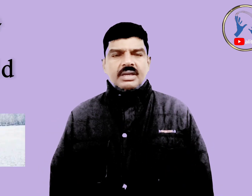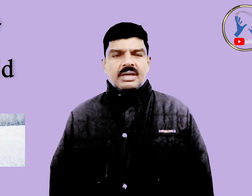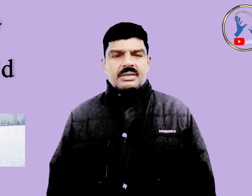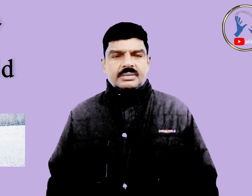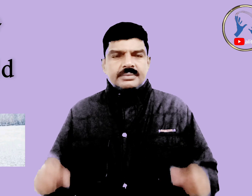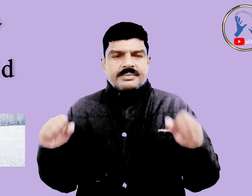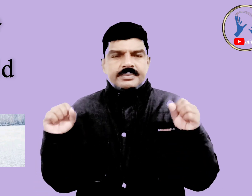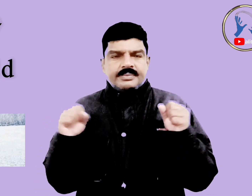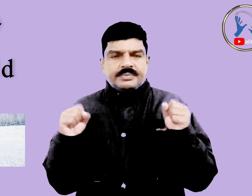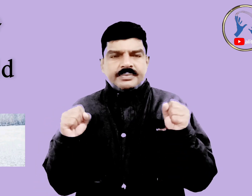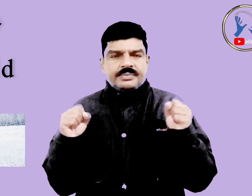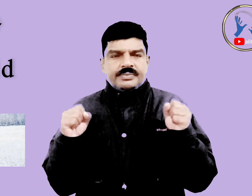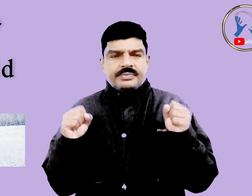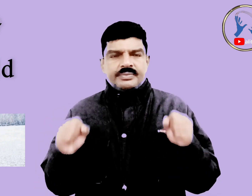ठंडा।